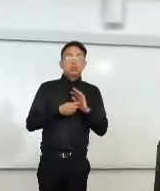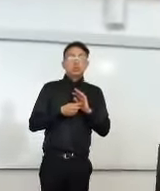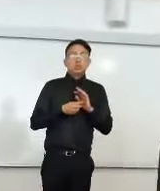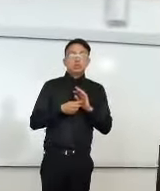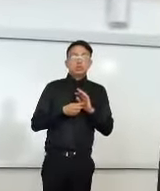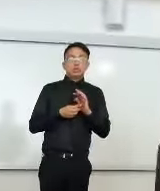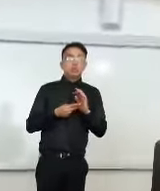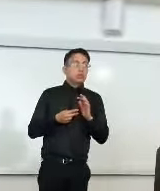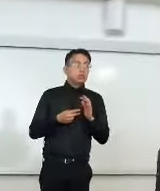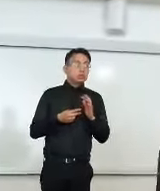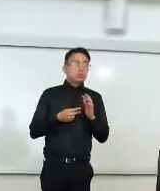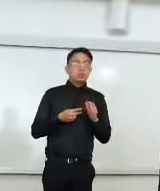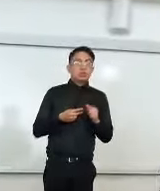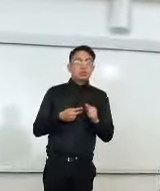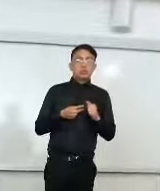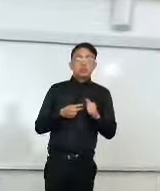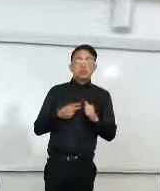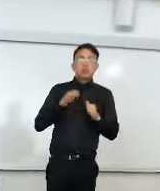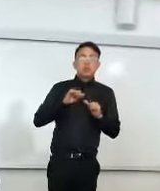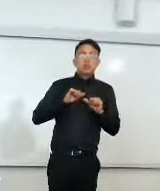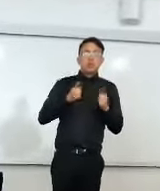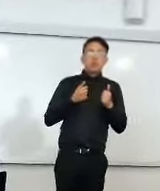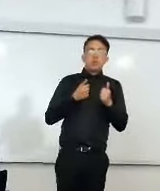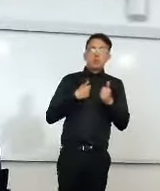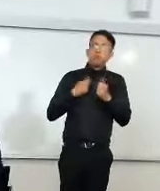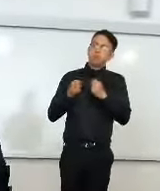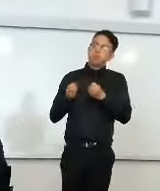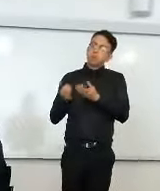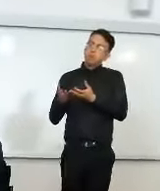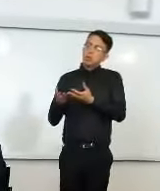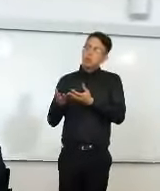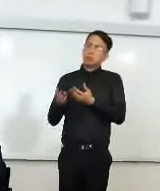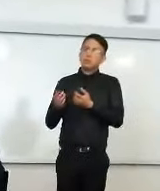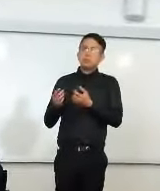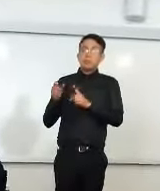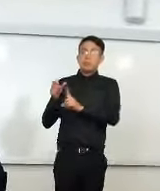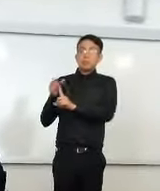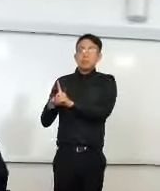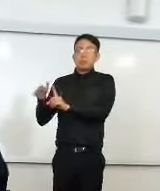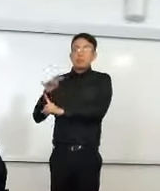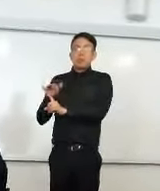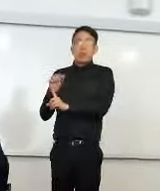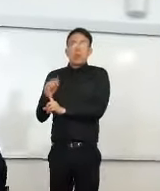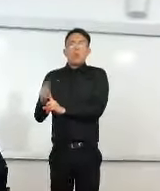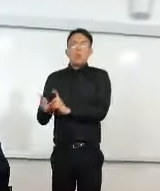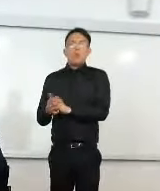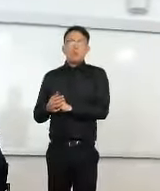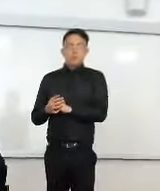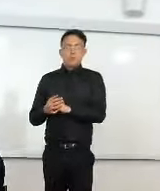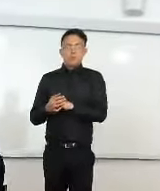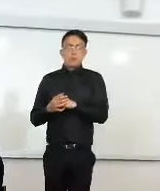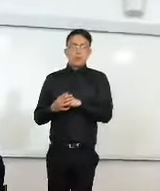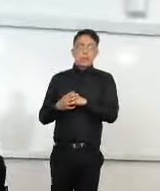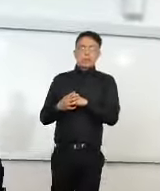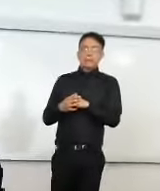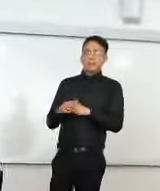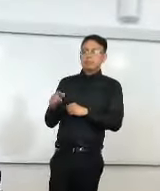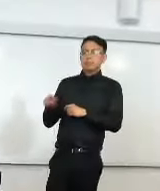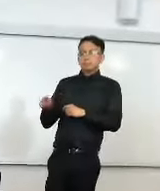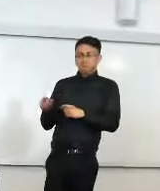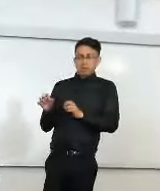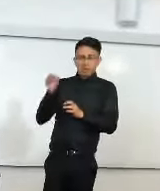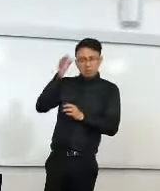realidad de nuestro país, con qué vamos a contar. Y muchas veces podemos ver personas que se pueden dar a